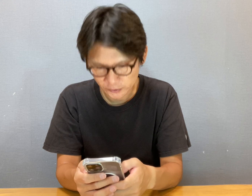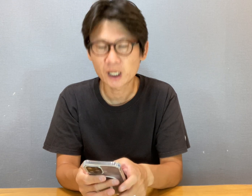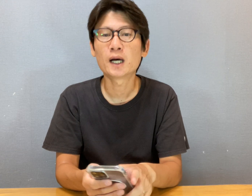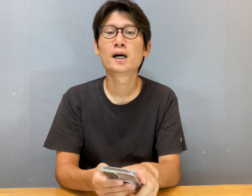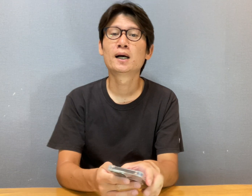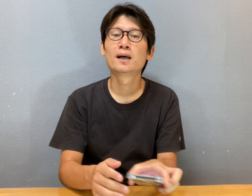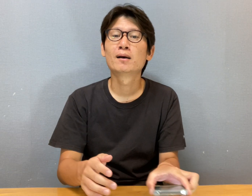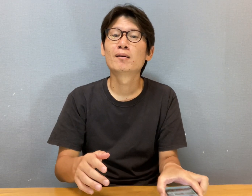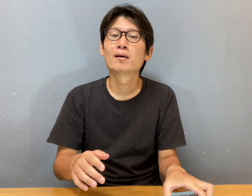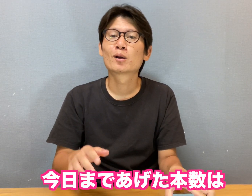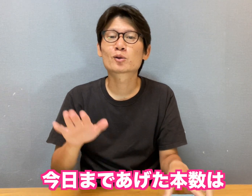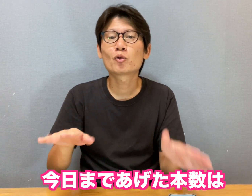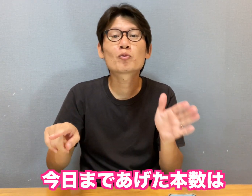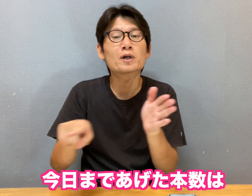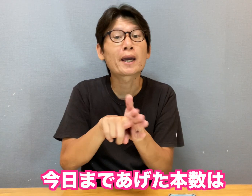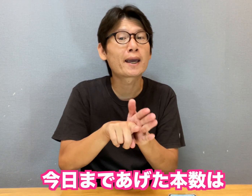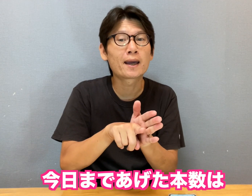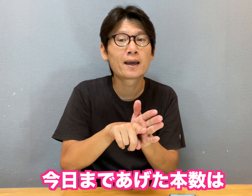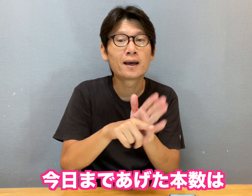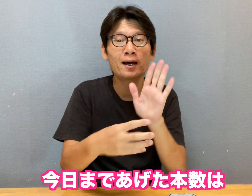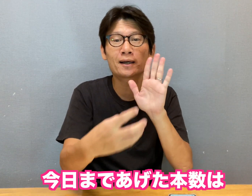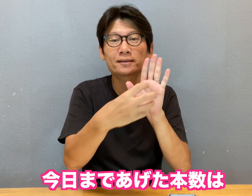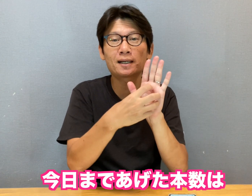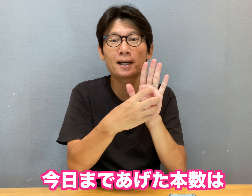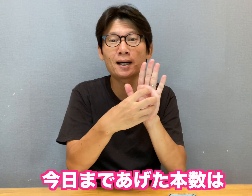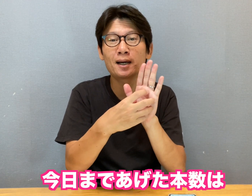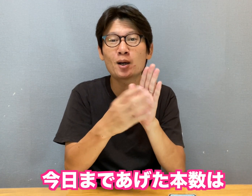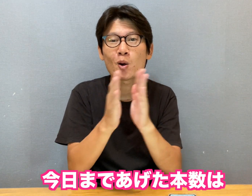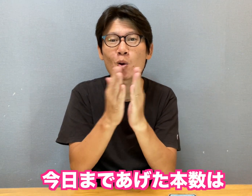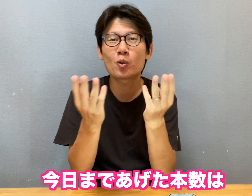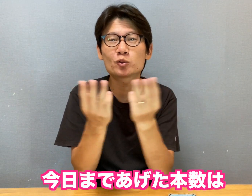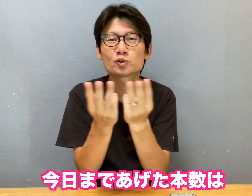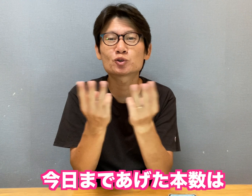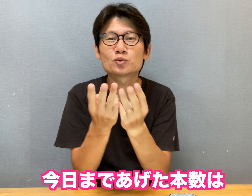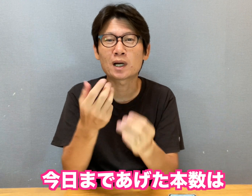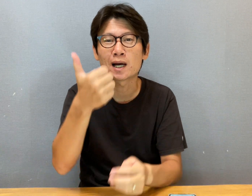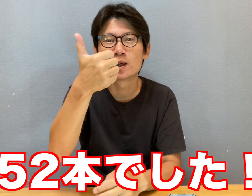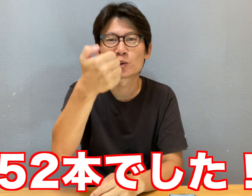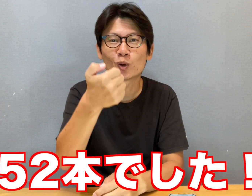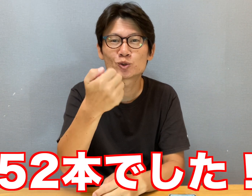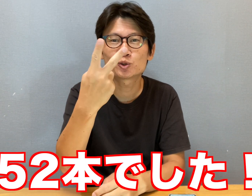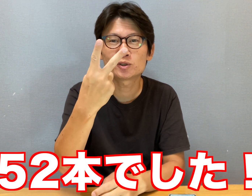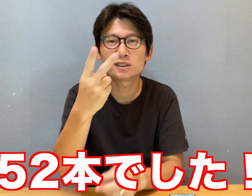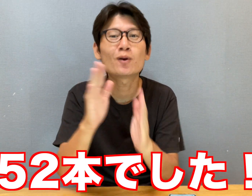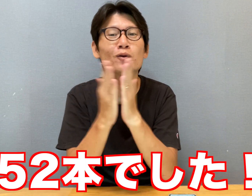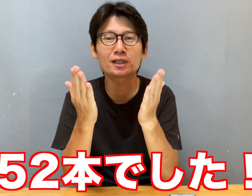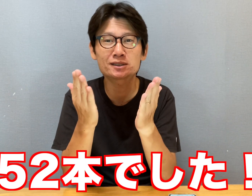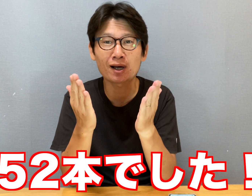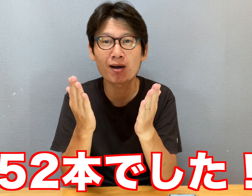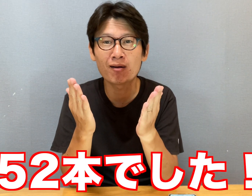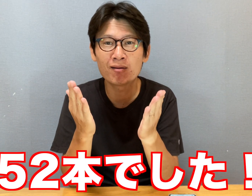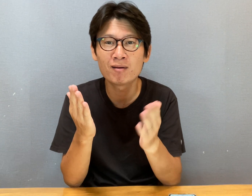あ、今日まで上げた本数が52本でした。